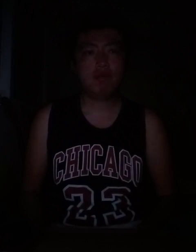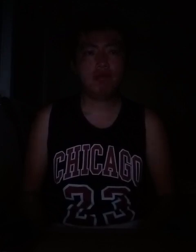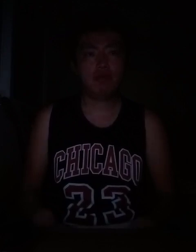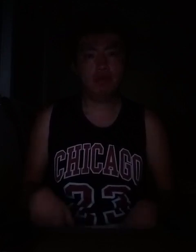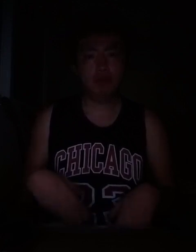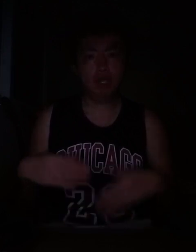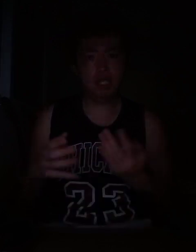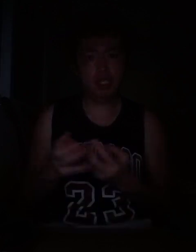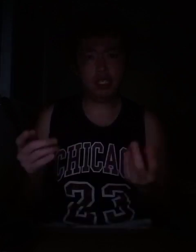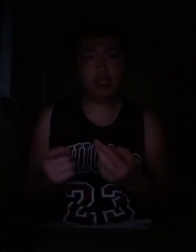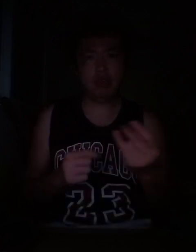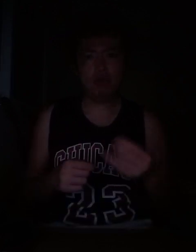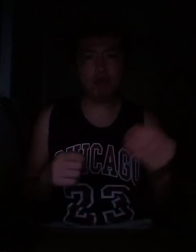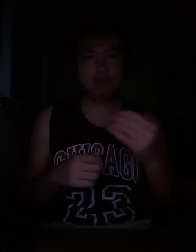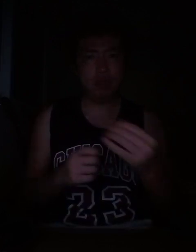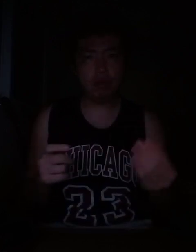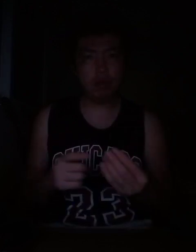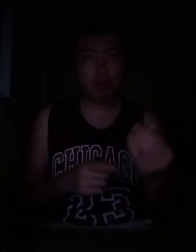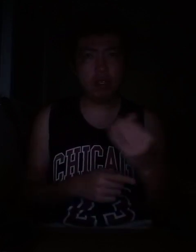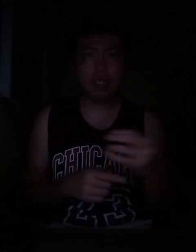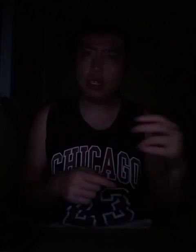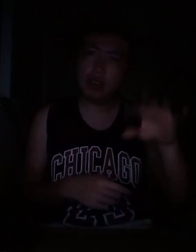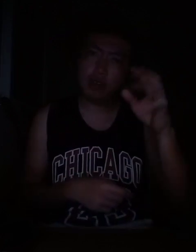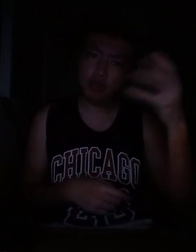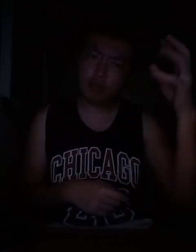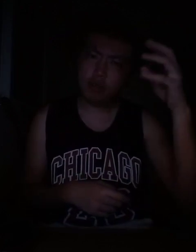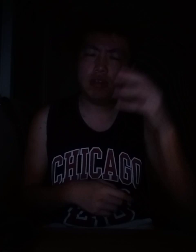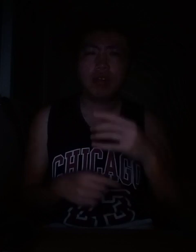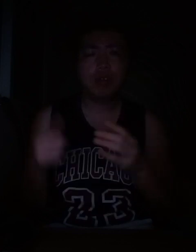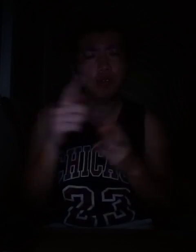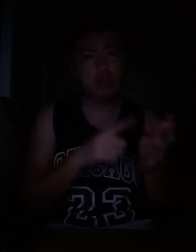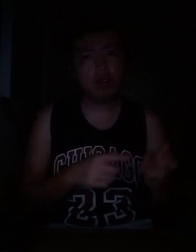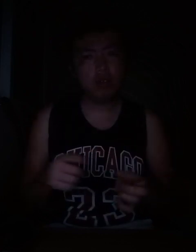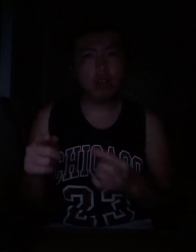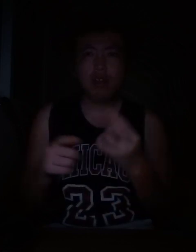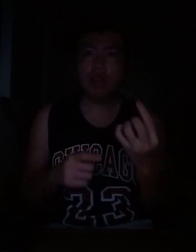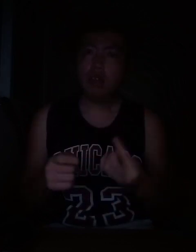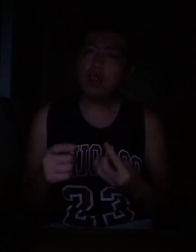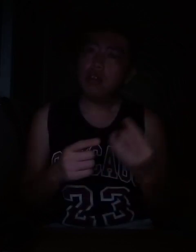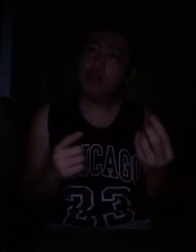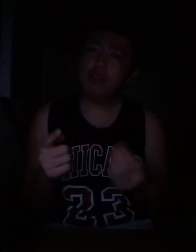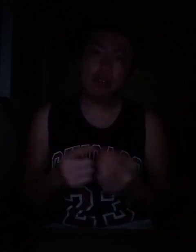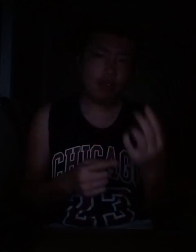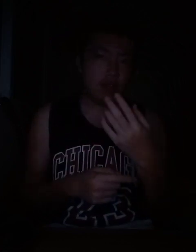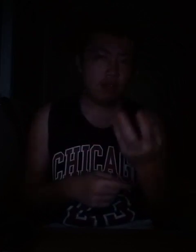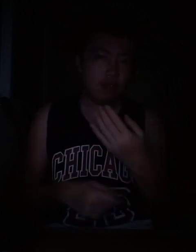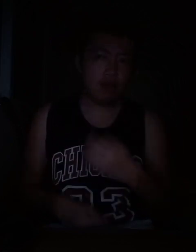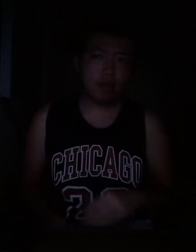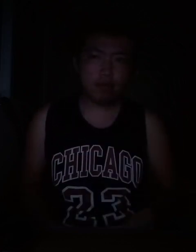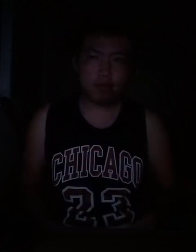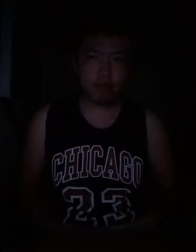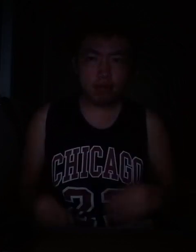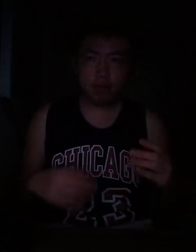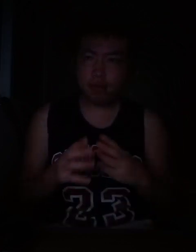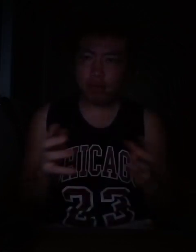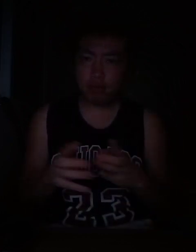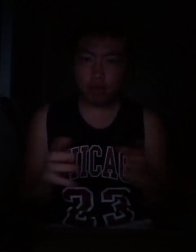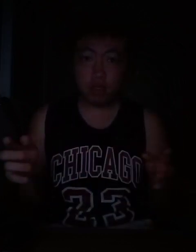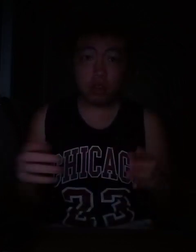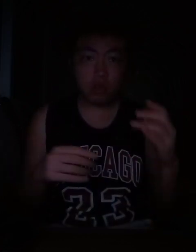지금 일본을 보면 이 태풍 카눈의 위력이 어느 정도인지를 짐작할 수 있습니다. 일본에서는 이미 주민